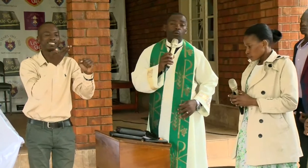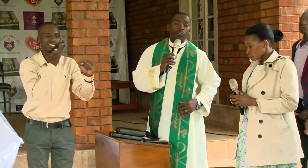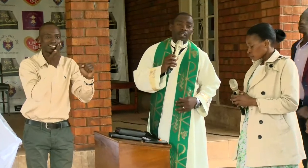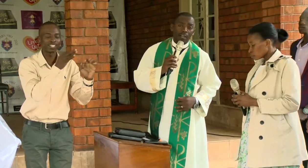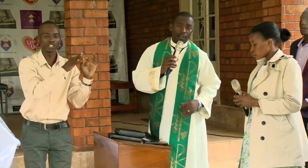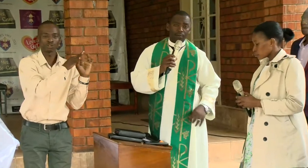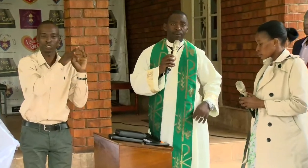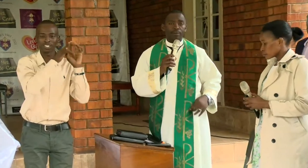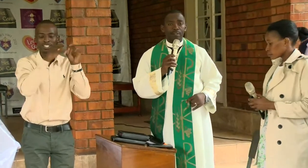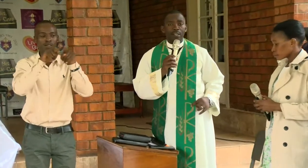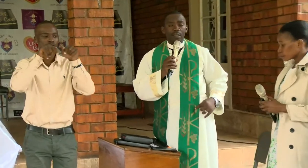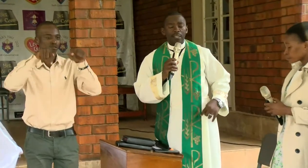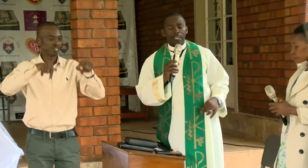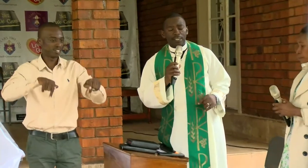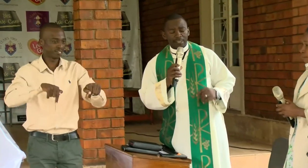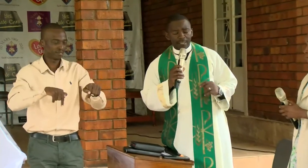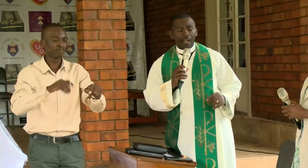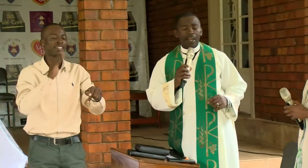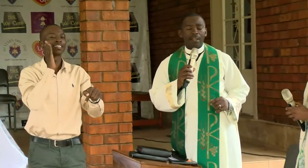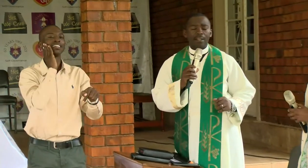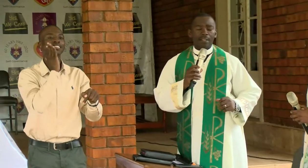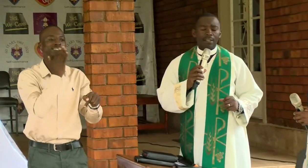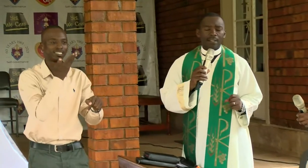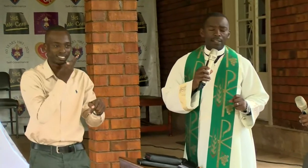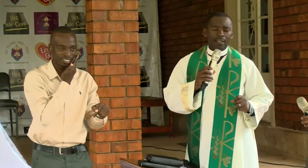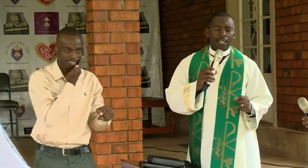ekituwaludde n'okutuusa kaakano ekisa